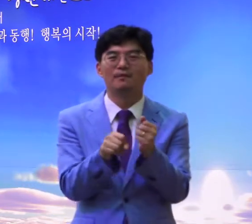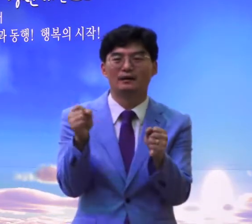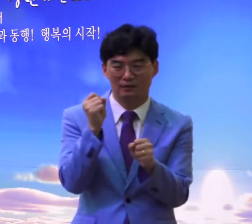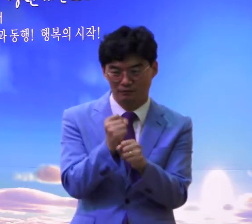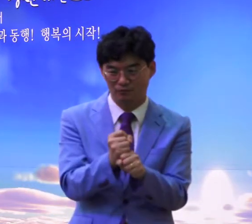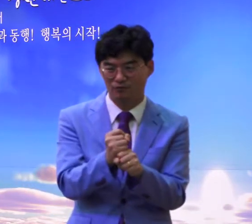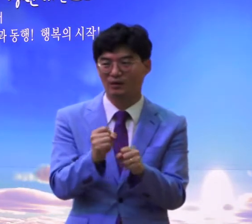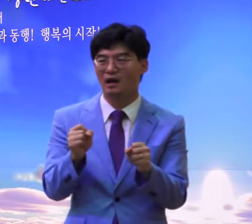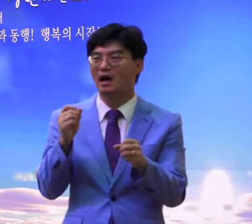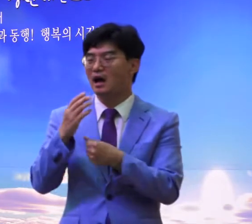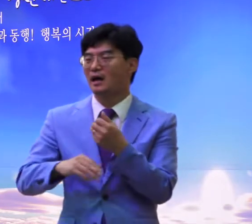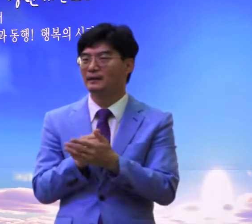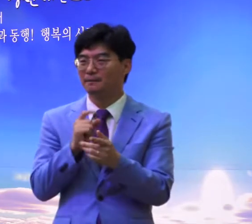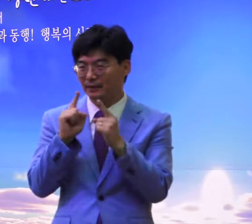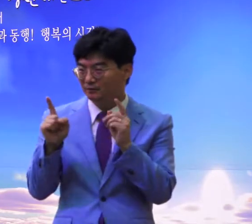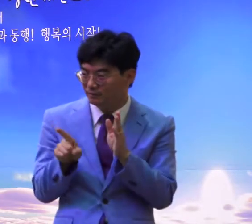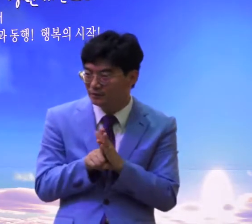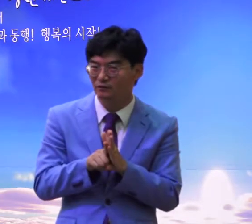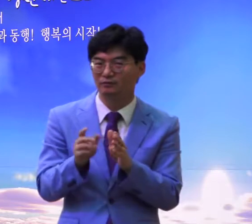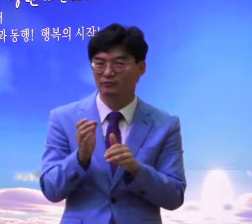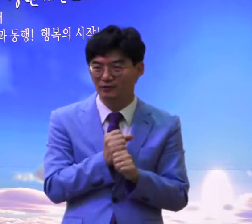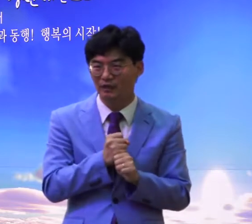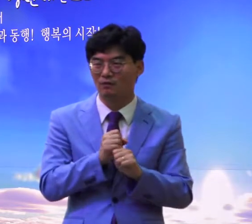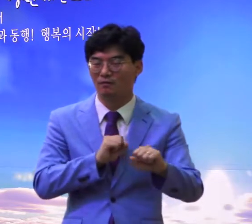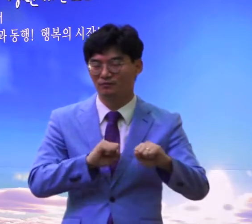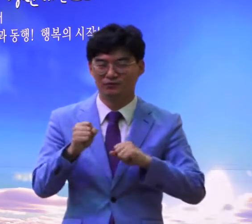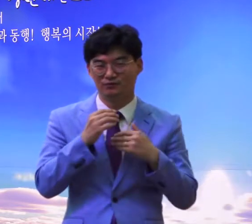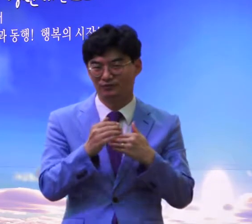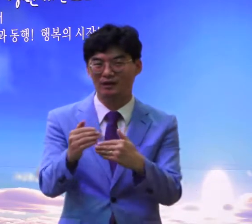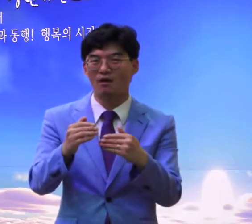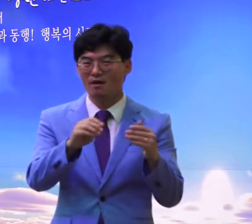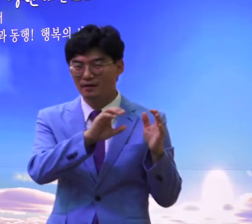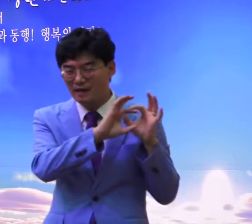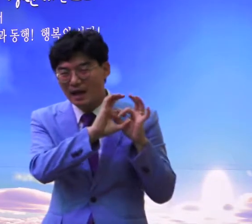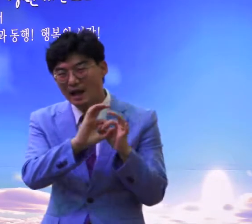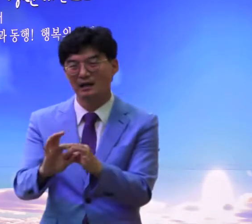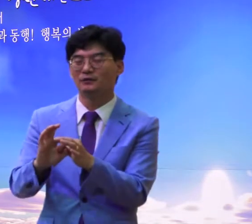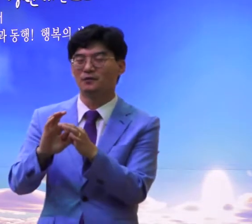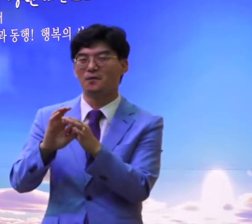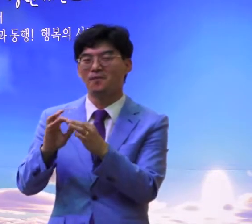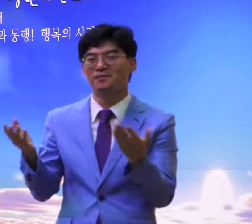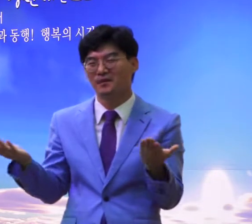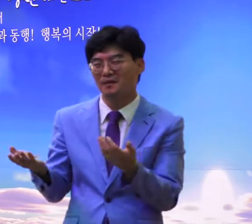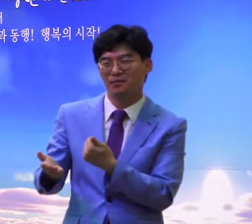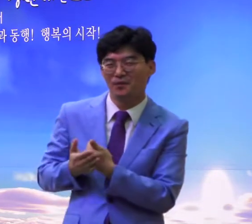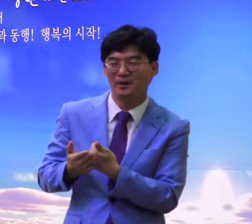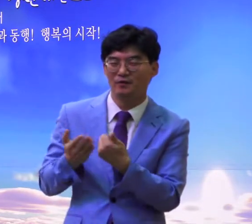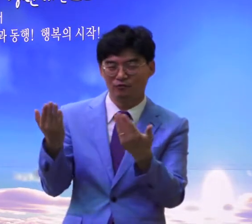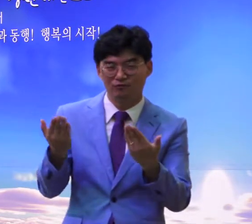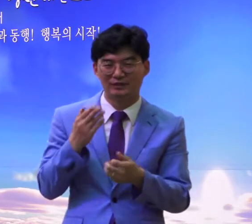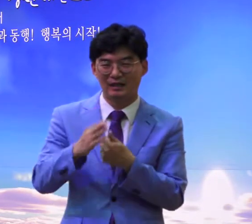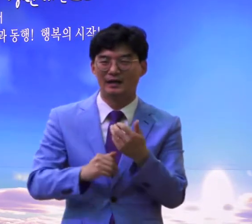말씀을 붙들고 또 일하고 계시는, 여전히 일하시는 하나님을 바라보면서 일어나면